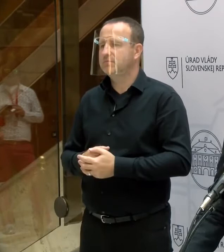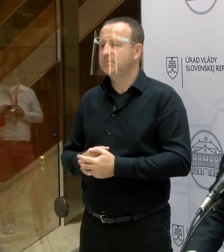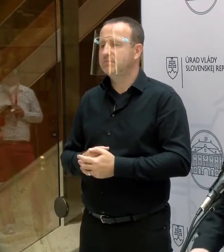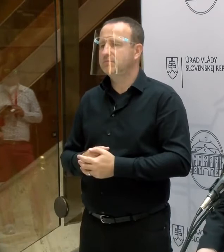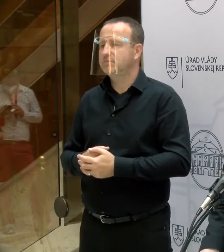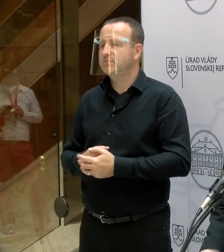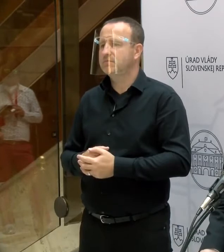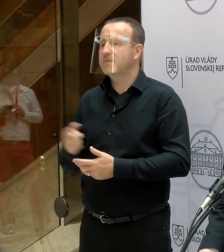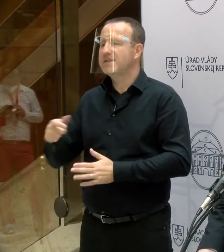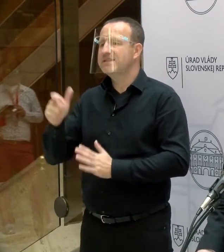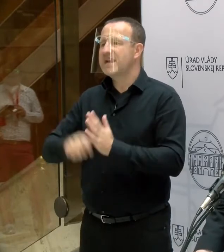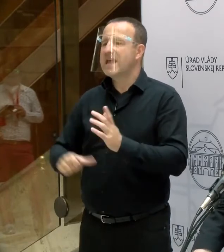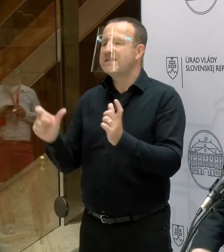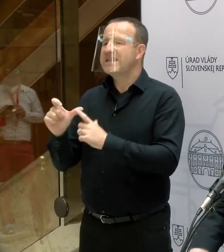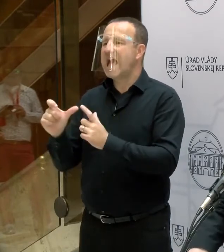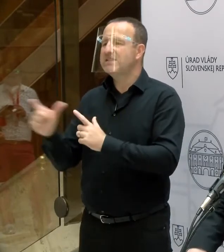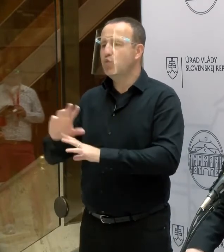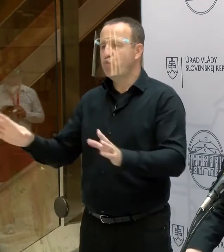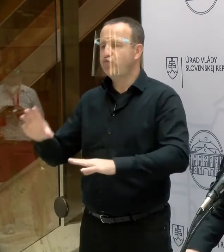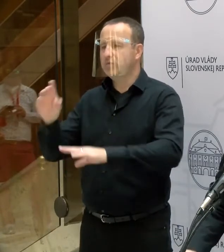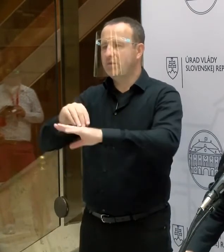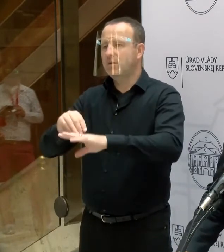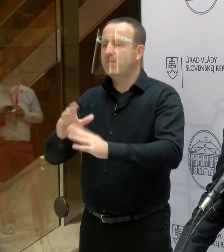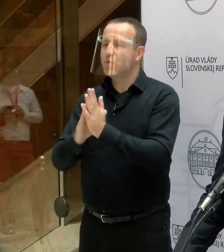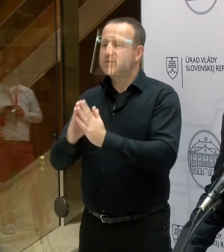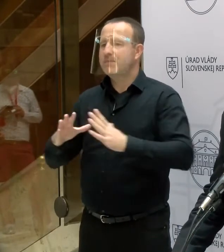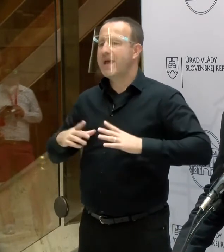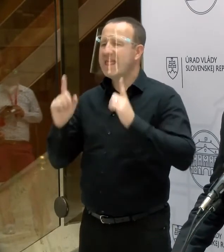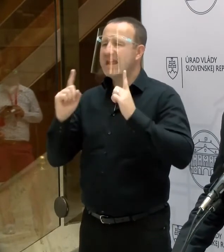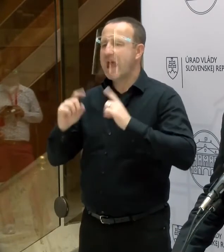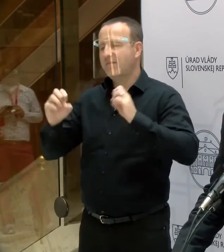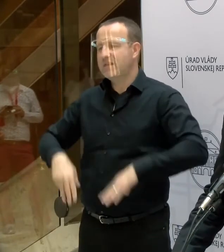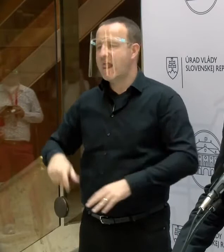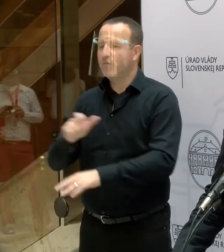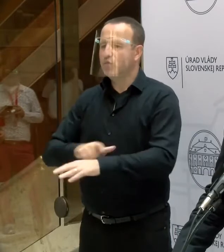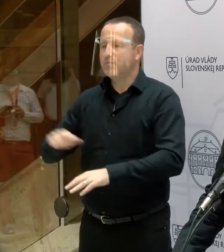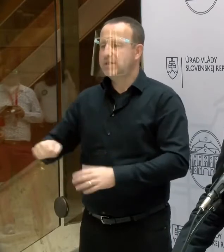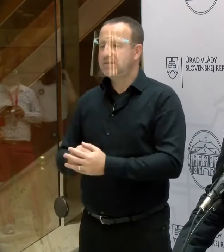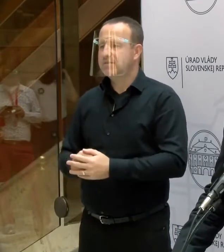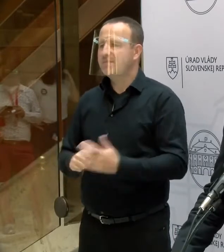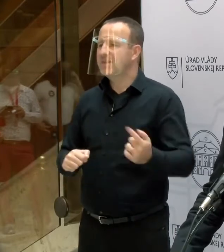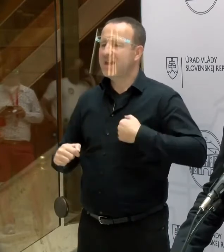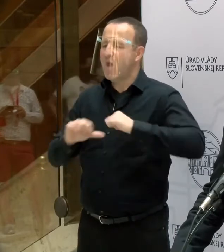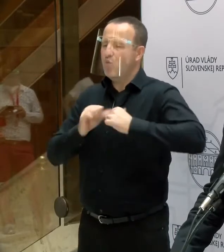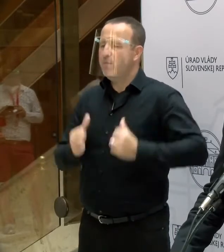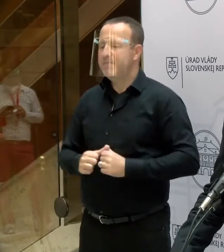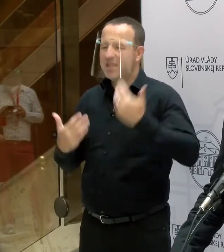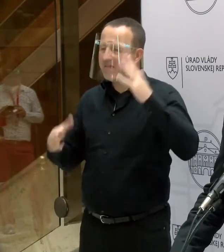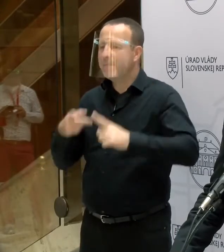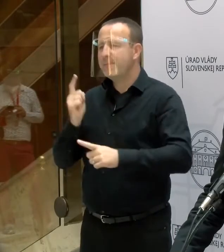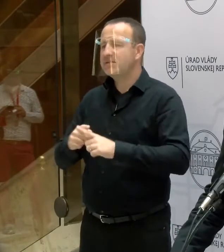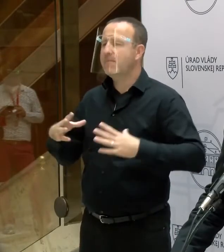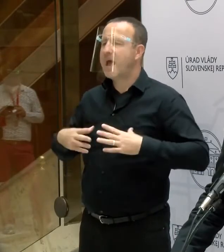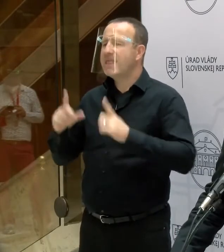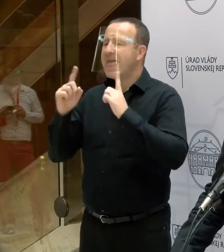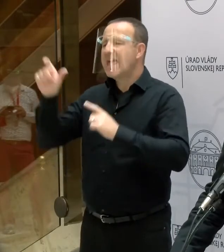vážne. Saska už vyzvala pána Heráka, aby sa vzdal aj mandátu. Neviem, naozaj úprimne neviem, že presne z čoho je obvinený